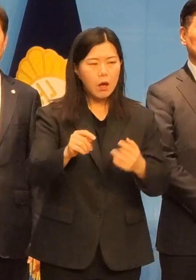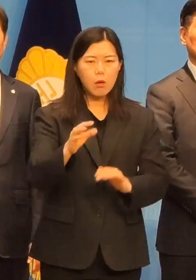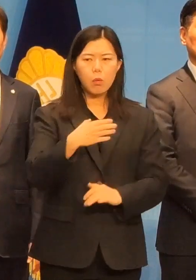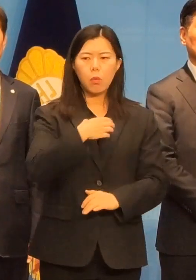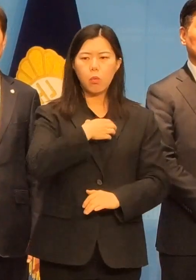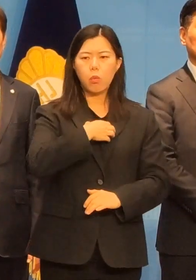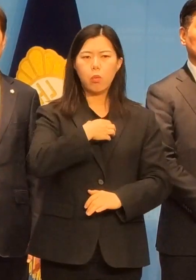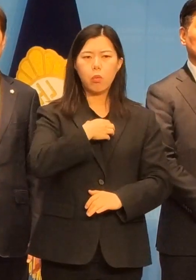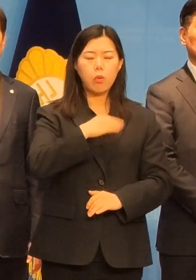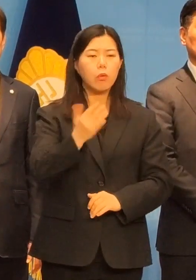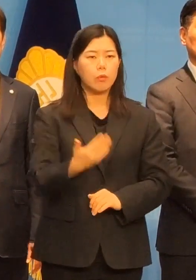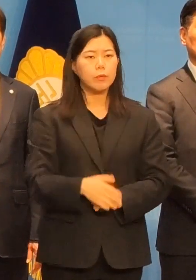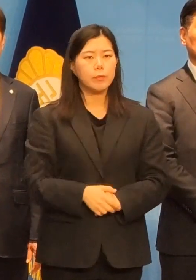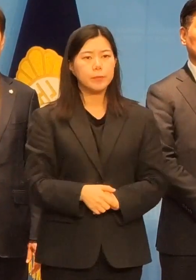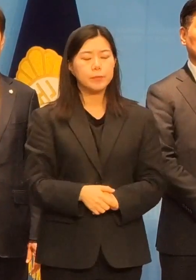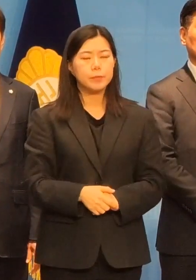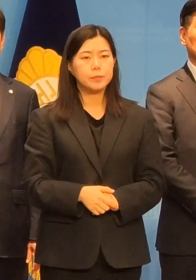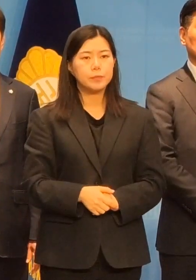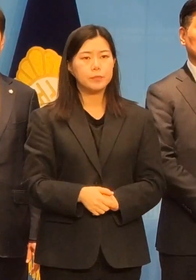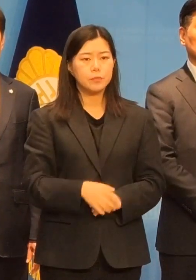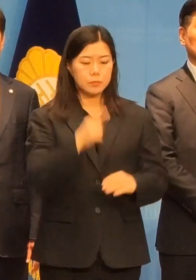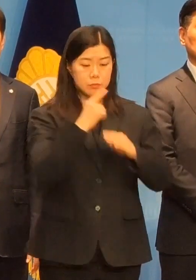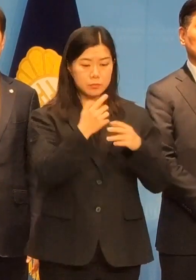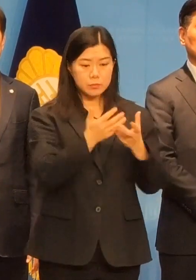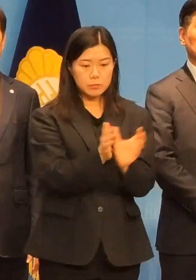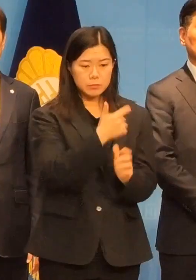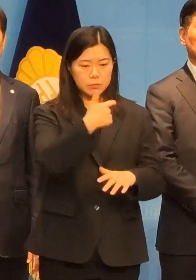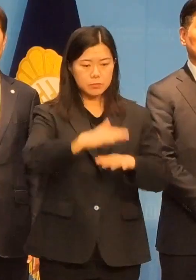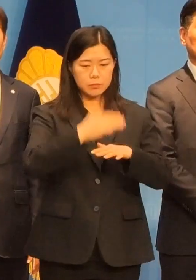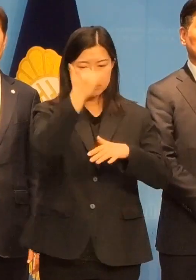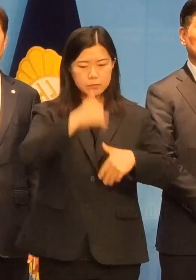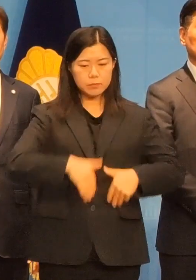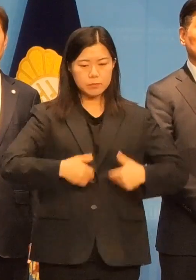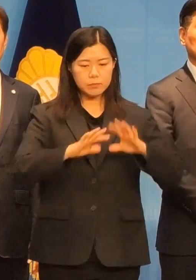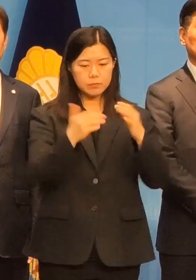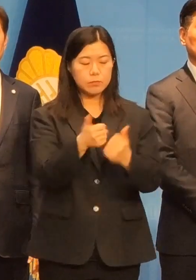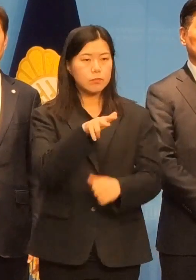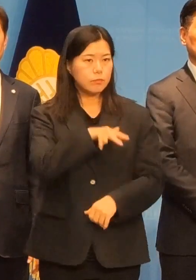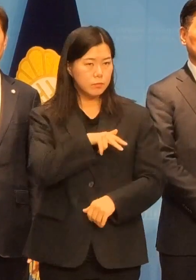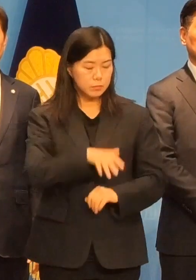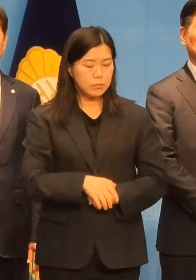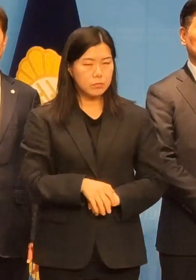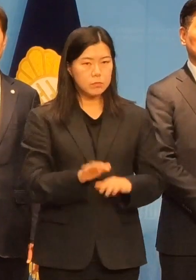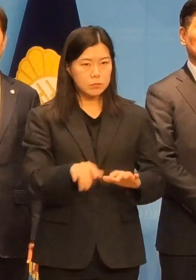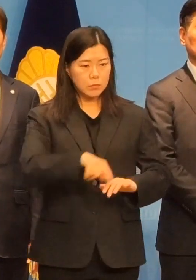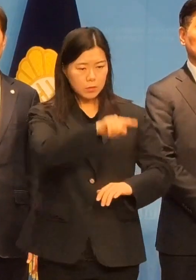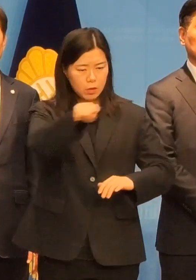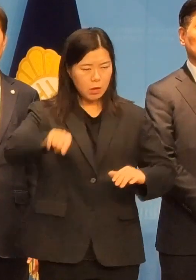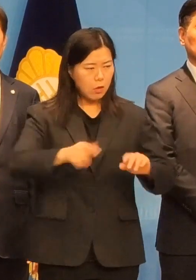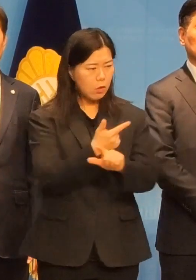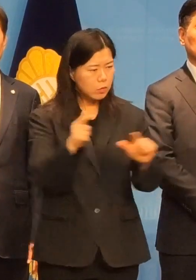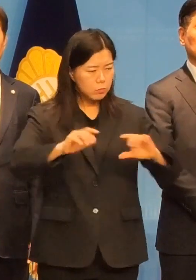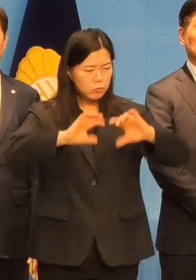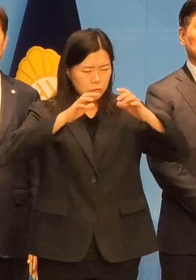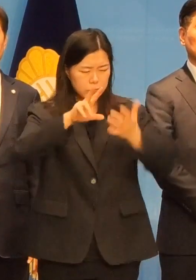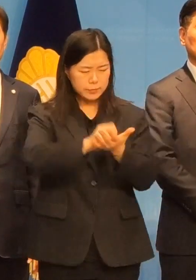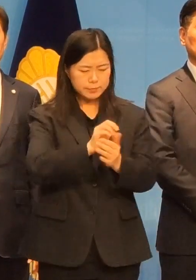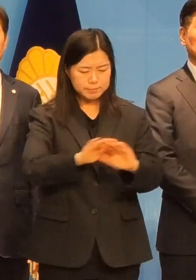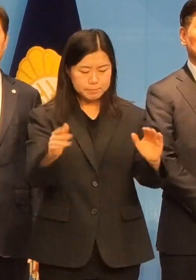국가적 문제가 되었습니다. 더불어민주당 대전 충남 국회의원 일동은 이러한 국가적 문제 해결을